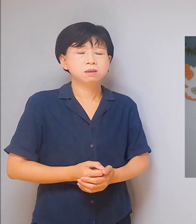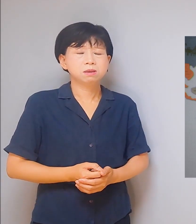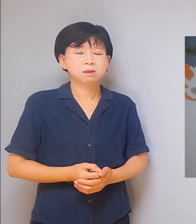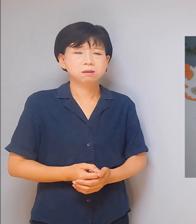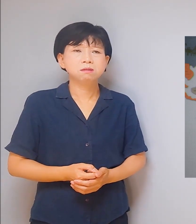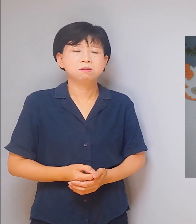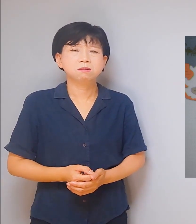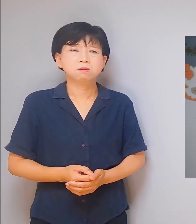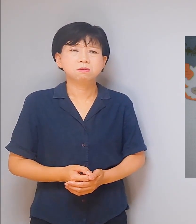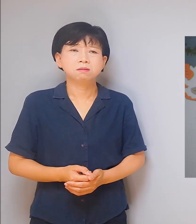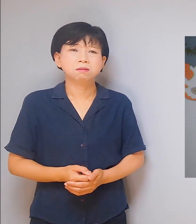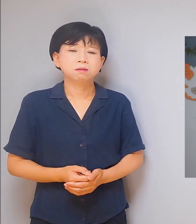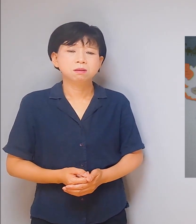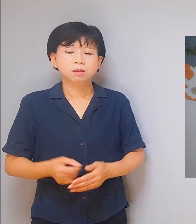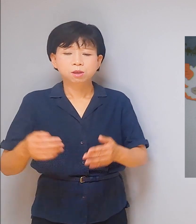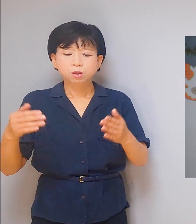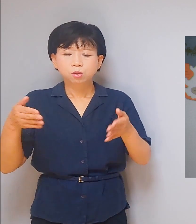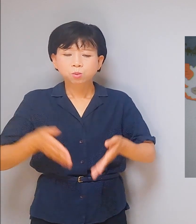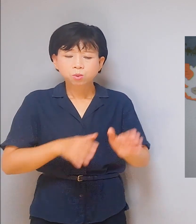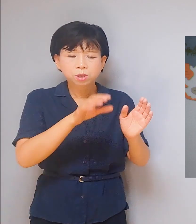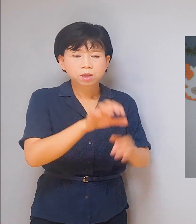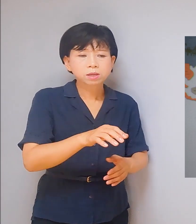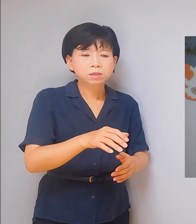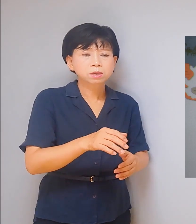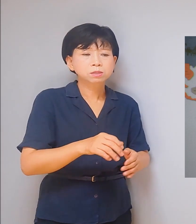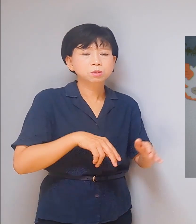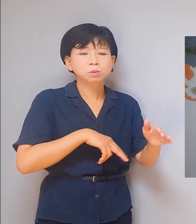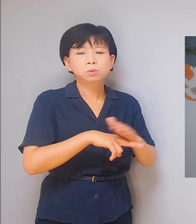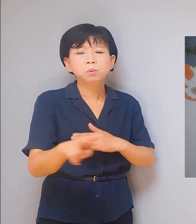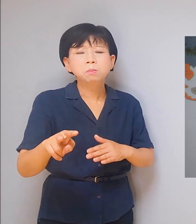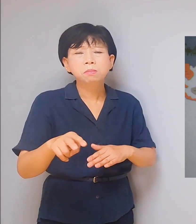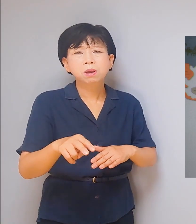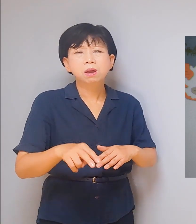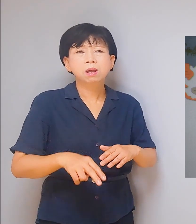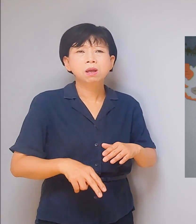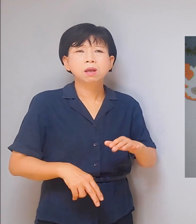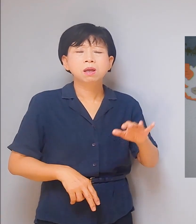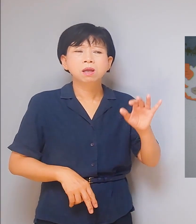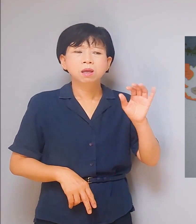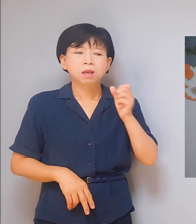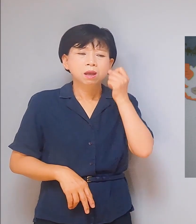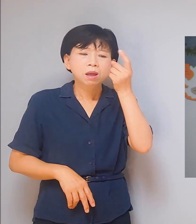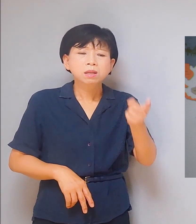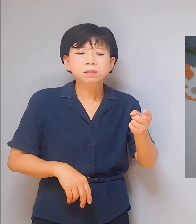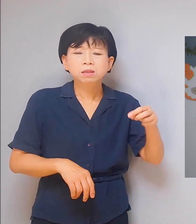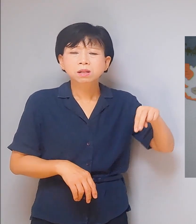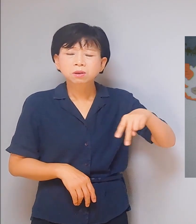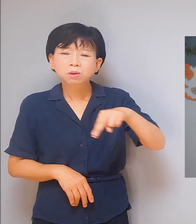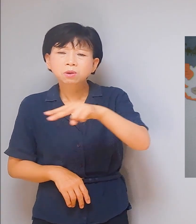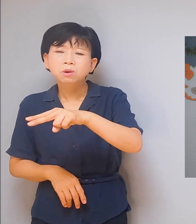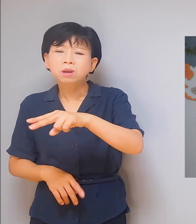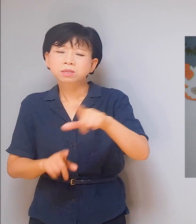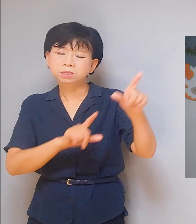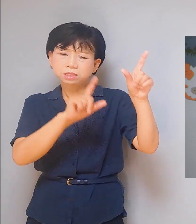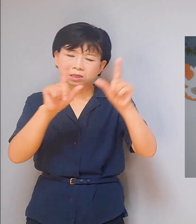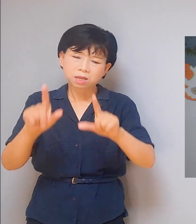거지요. 고향에서 도망 나와 한 달여간 내내 걷고 또 걸었던 하란까지의